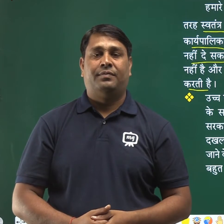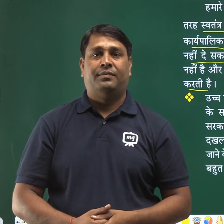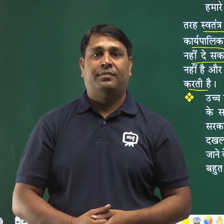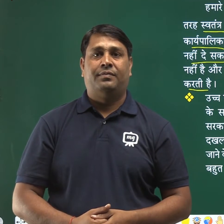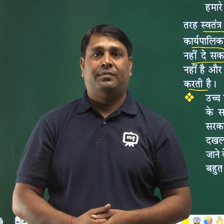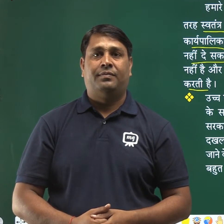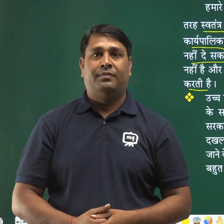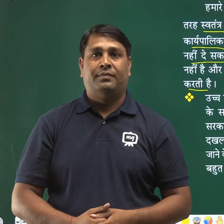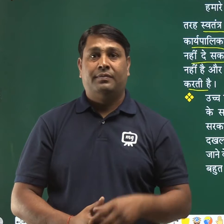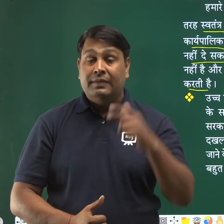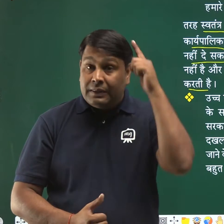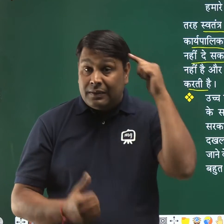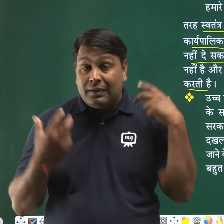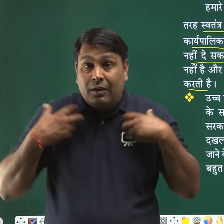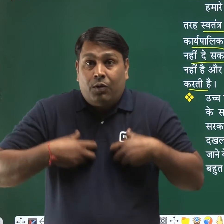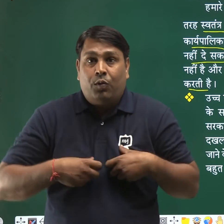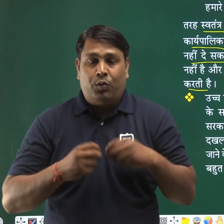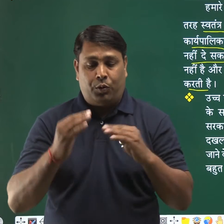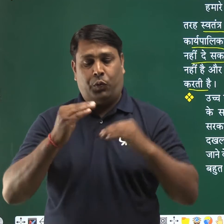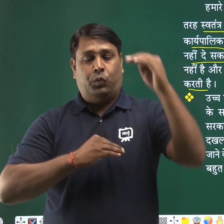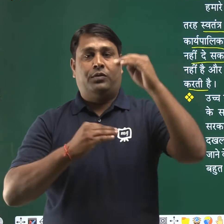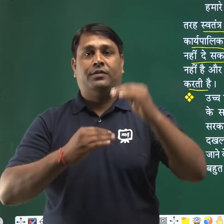उच्च न्यायालय